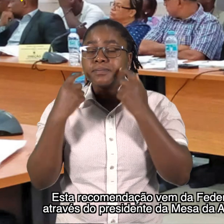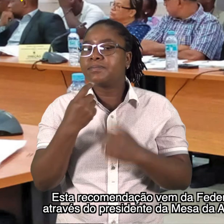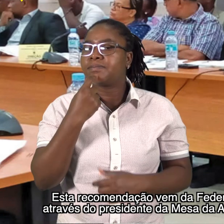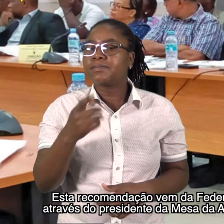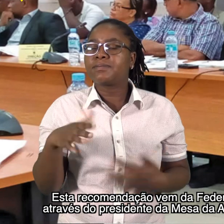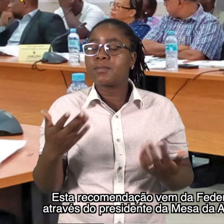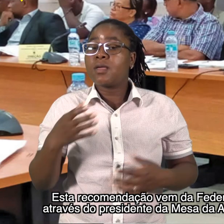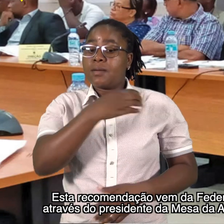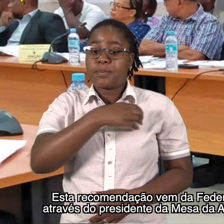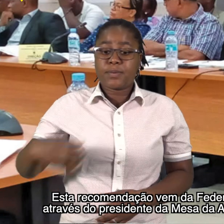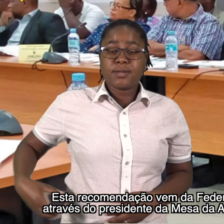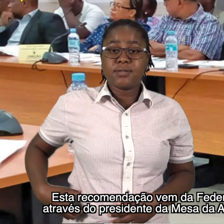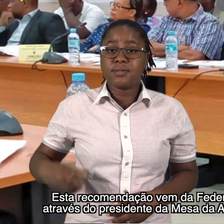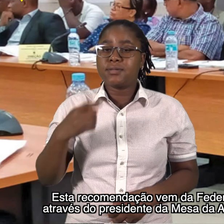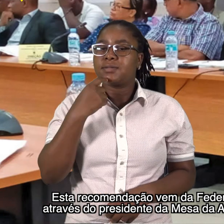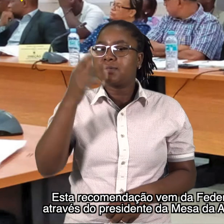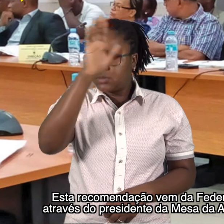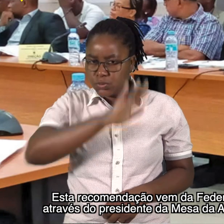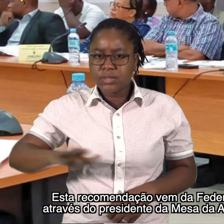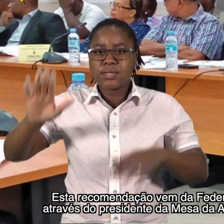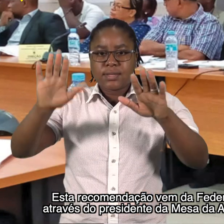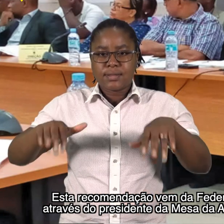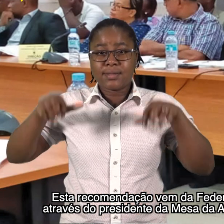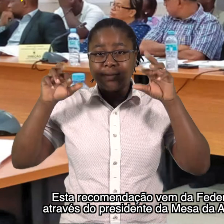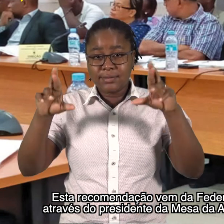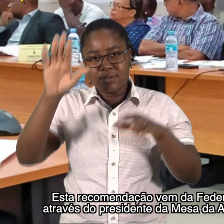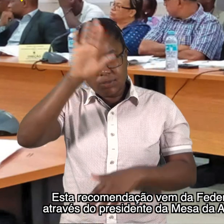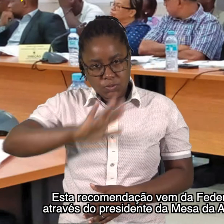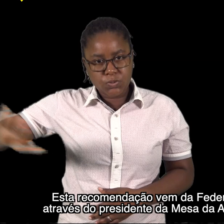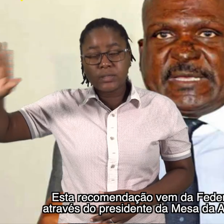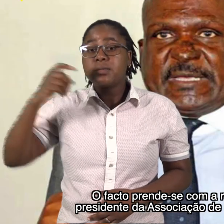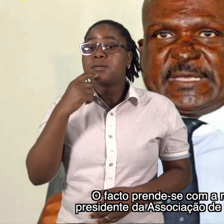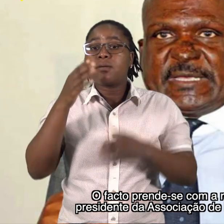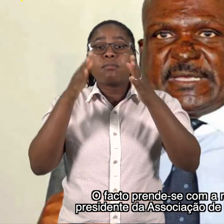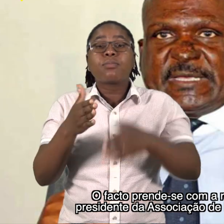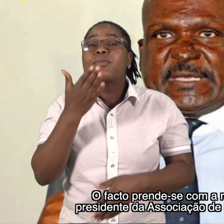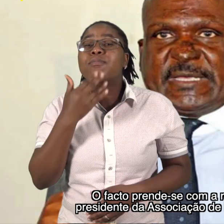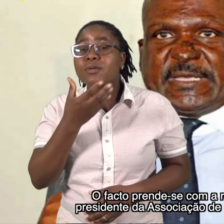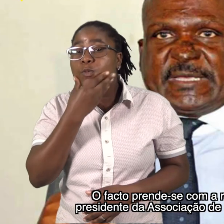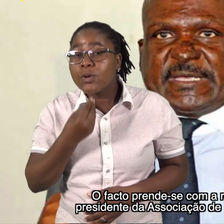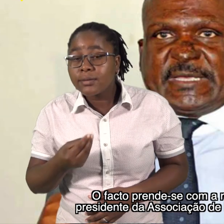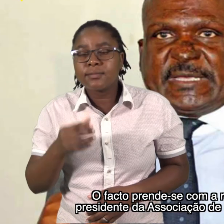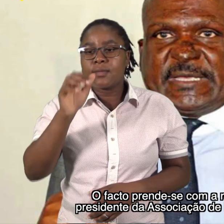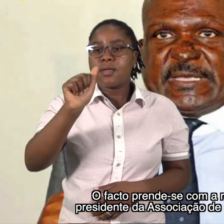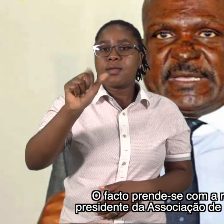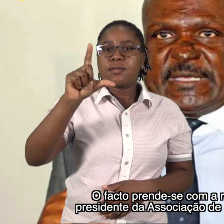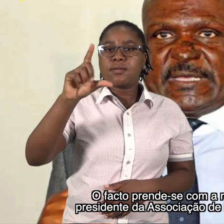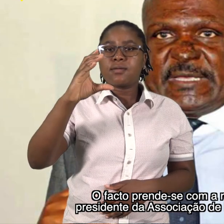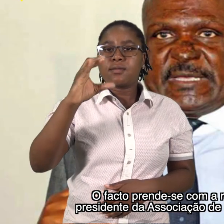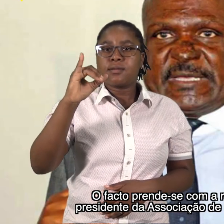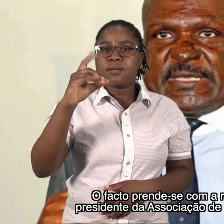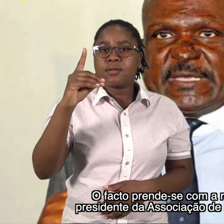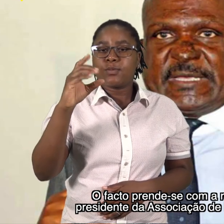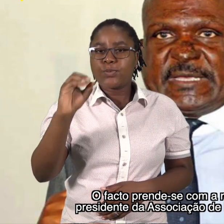Futebol através do presidente da Mesa da Assembleia Geral, Alcidu Nguenha. O fato prende-se com a